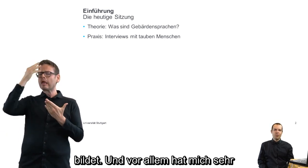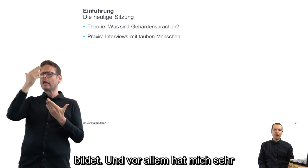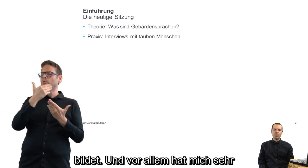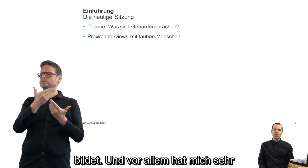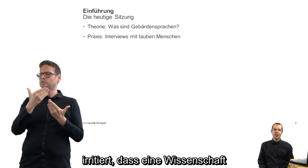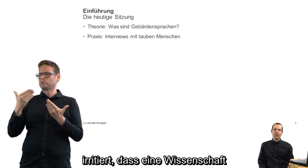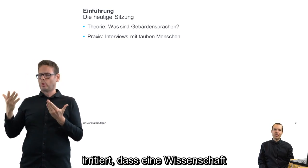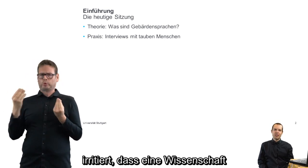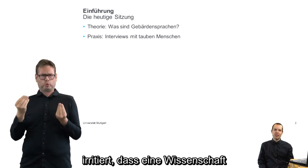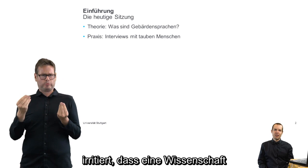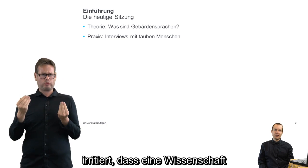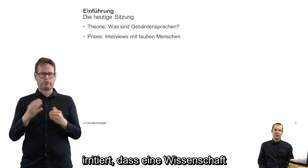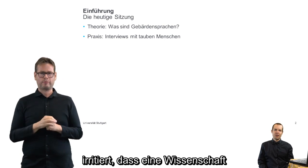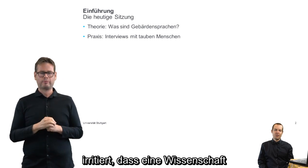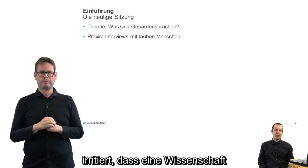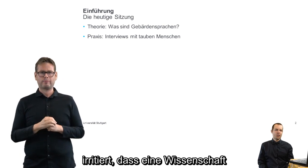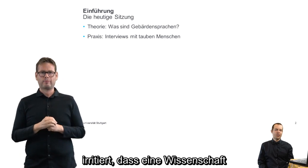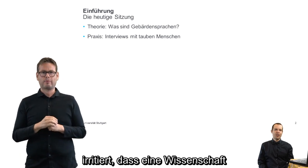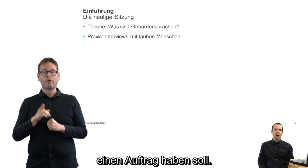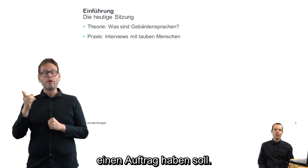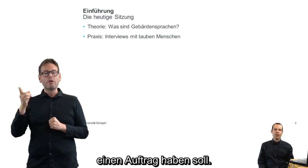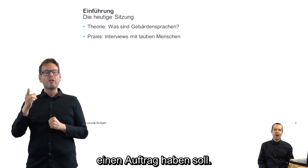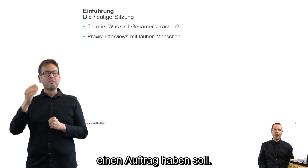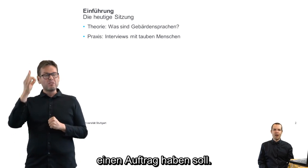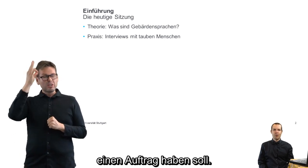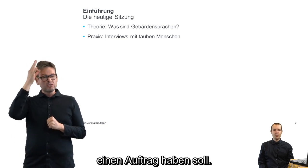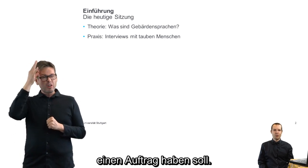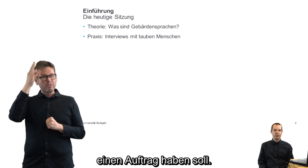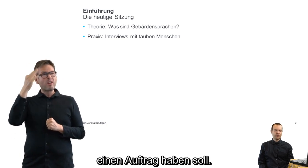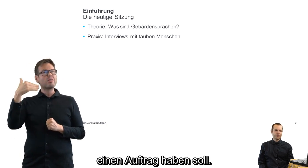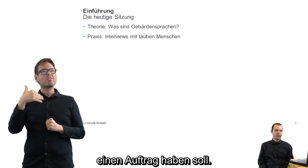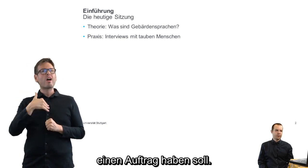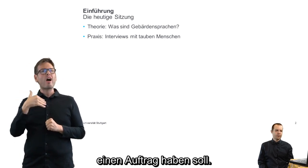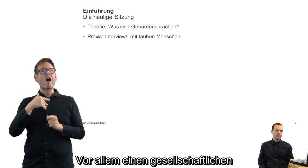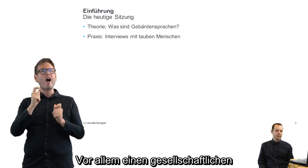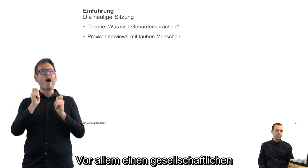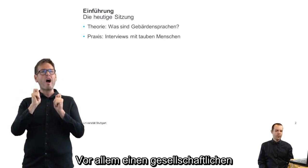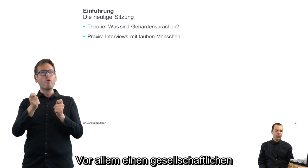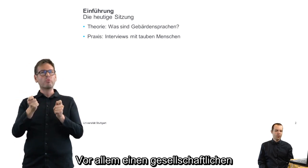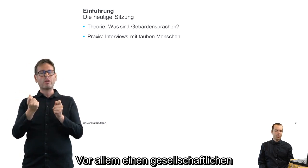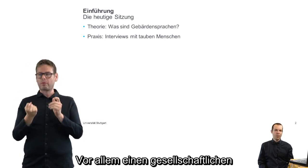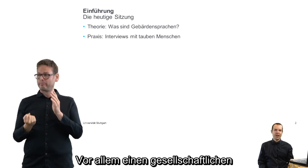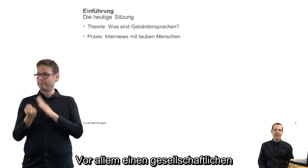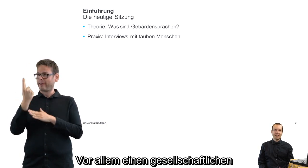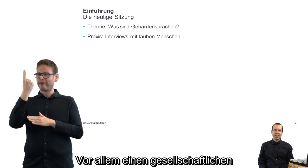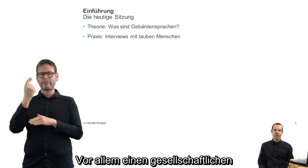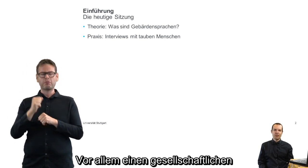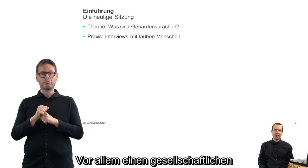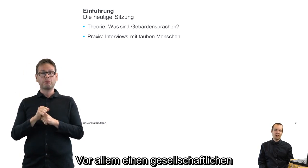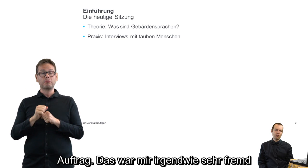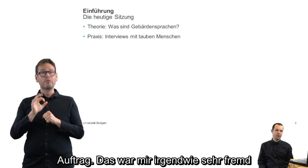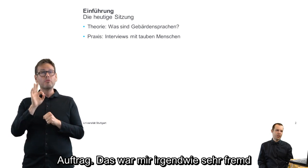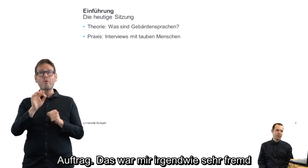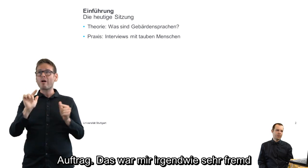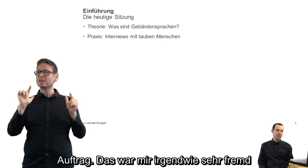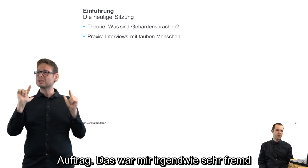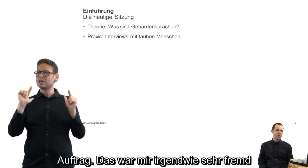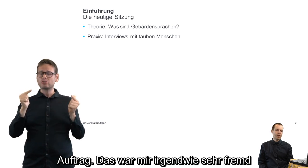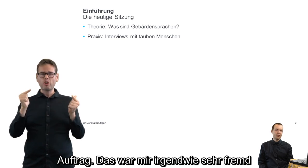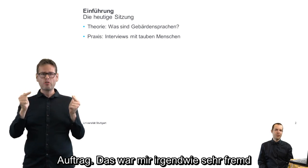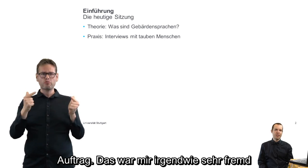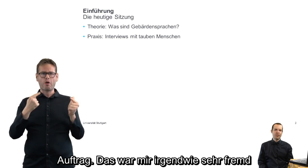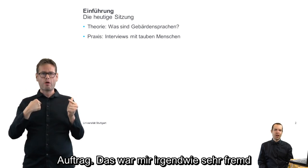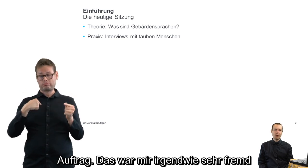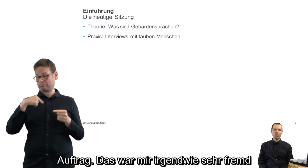vor allem hat mich sehr irritiert, dass eine Wissenschaft einen Auftrag haben soll. Vor allem einen gesellschaftlichen Auftrag. Das